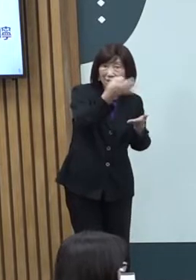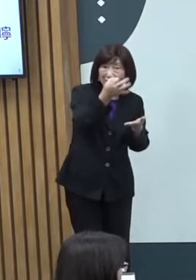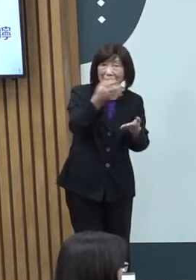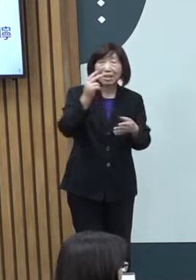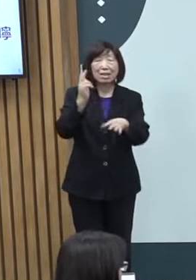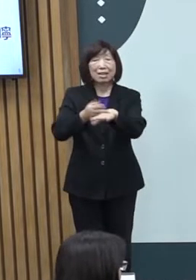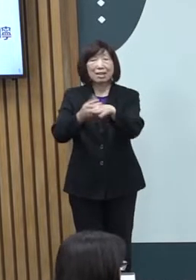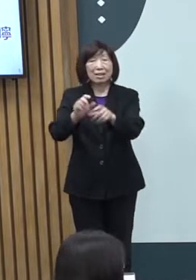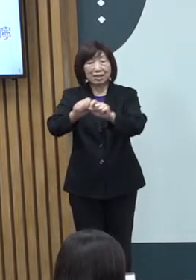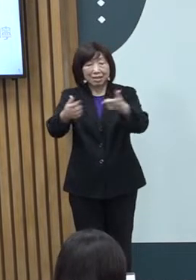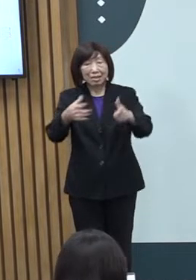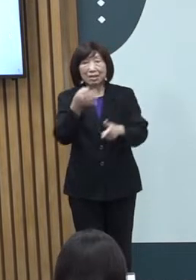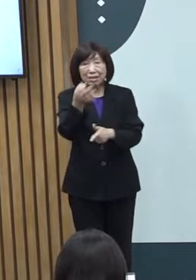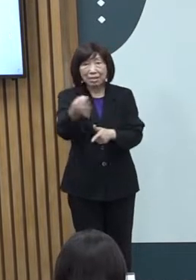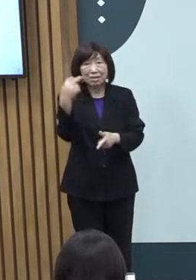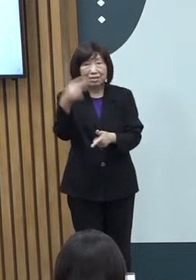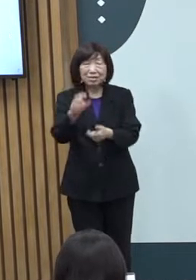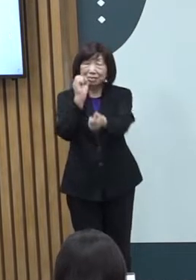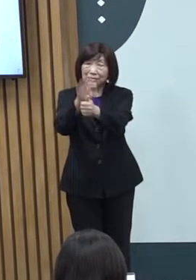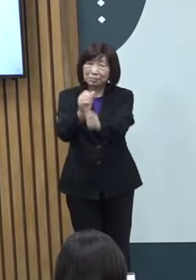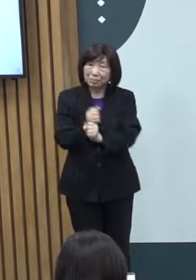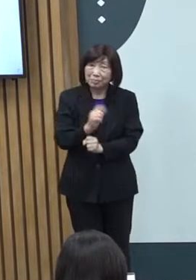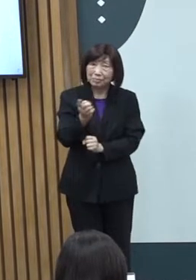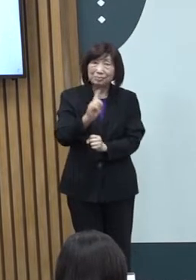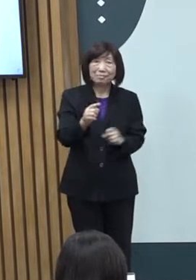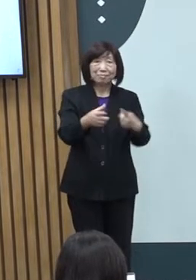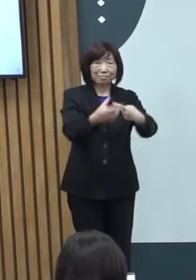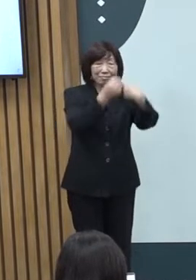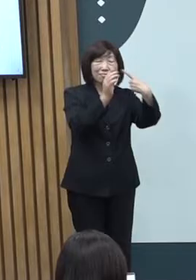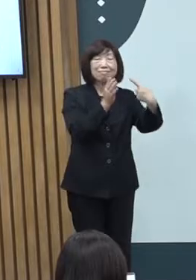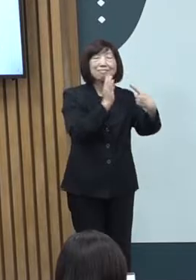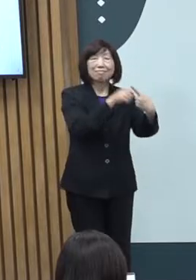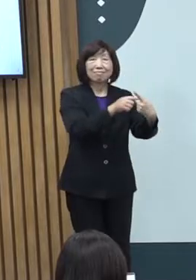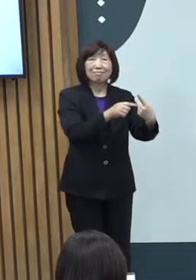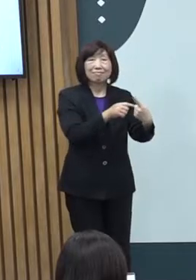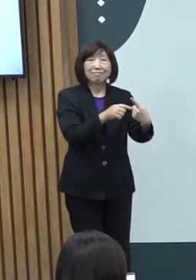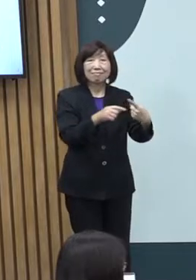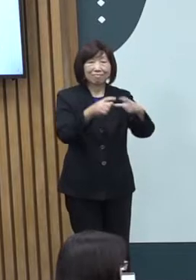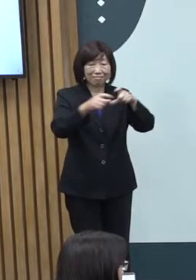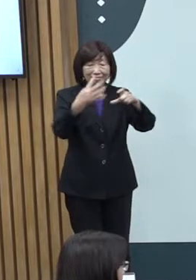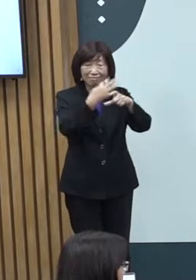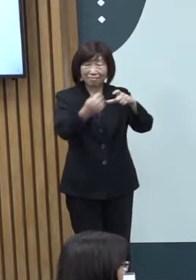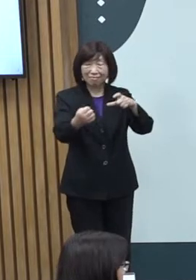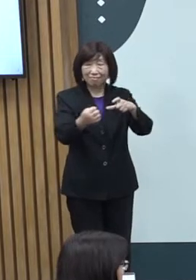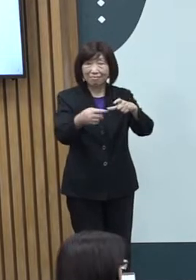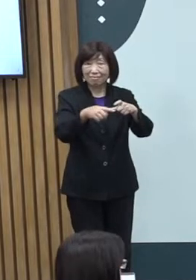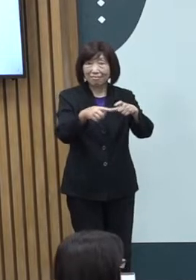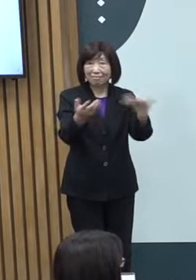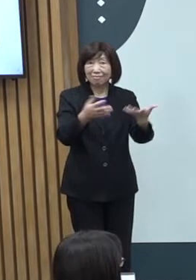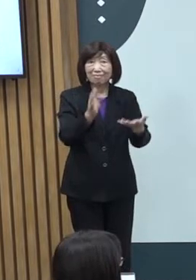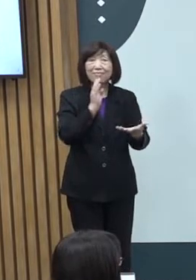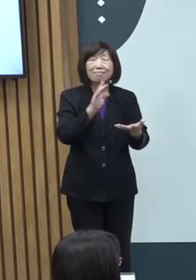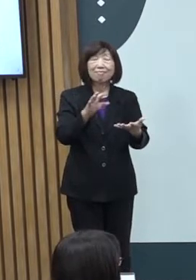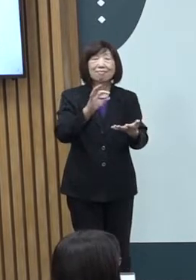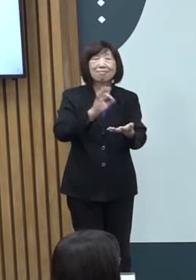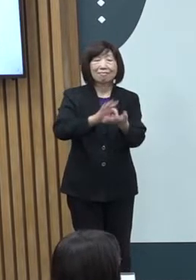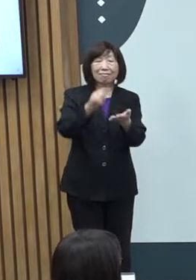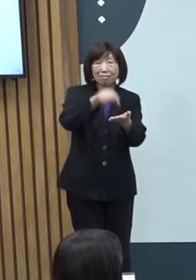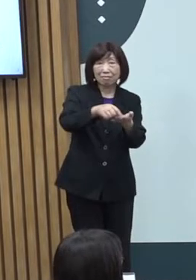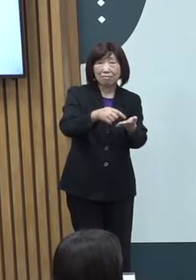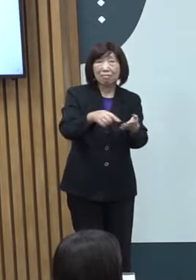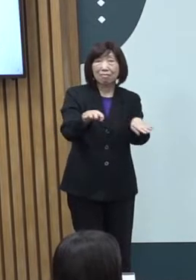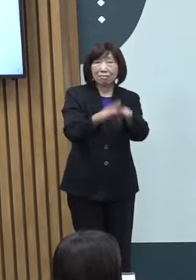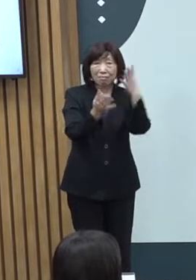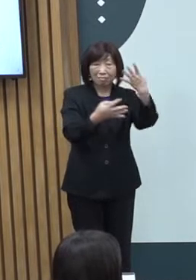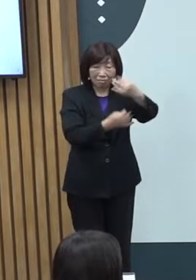心的叮咛。那首先在开征资讯上面呢，会跟各位报告使用牌照税的一些开征